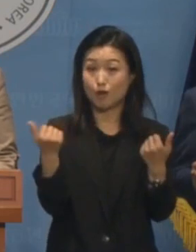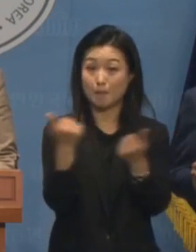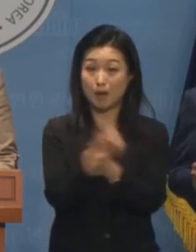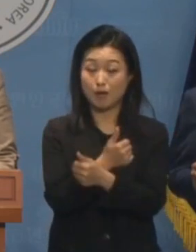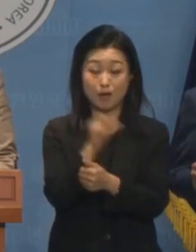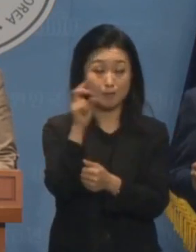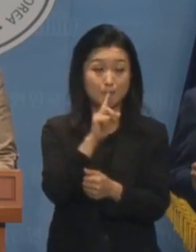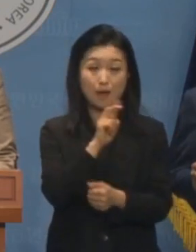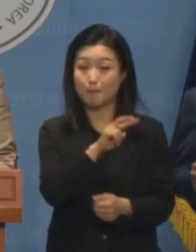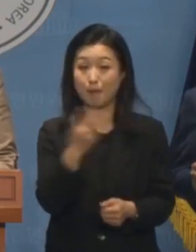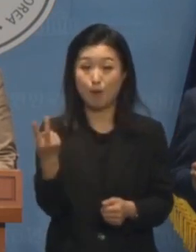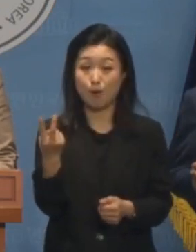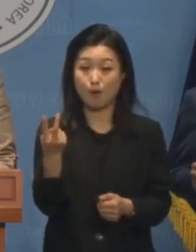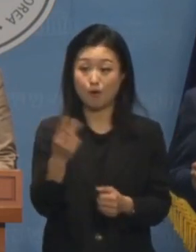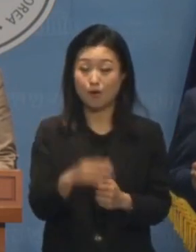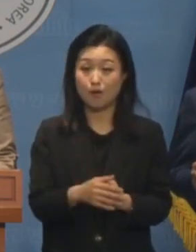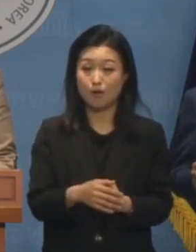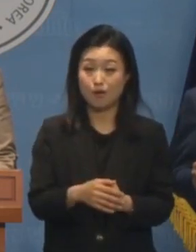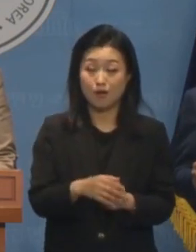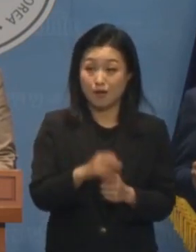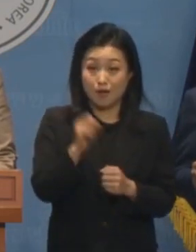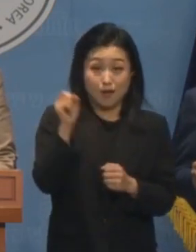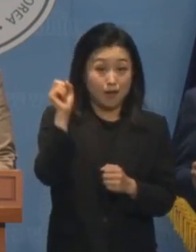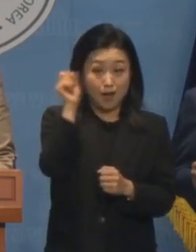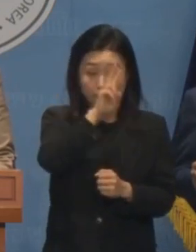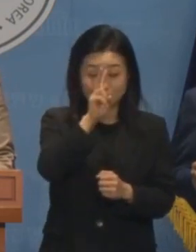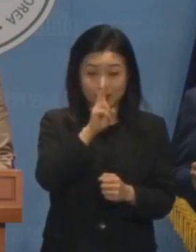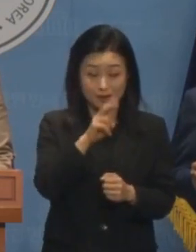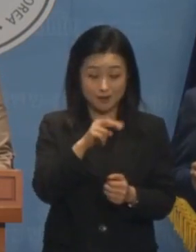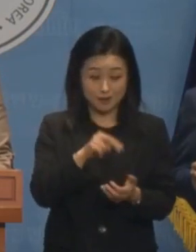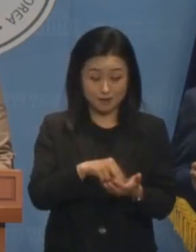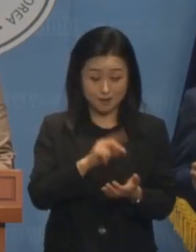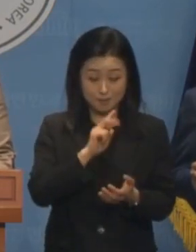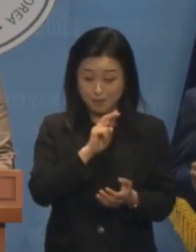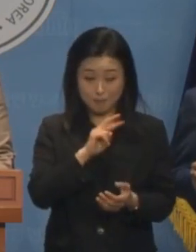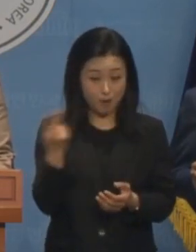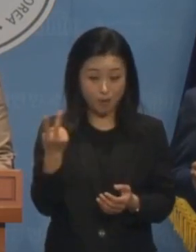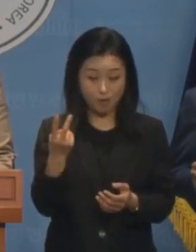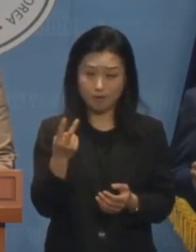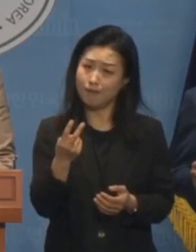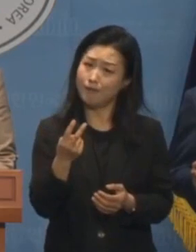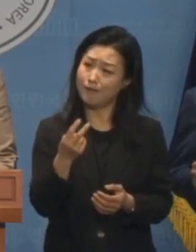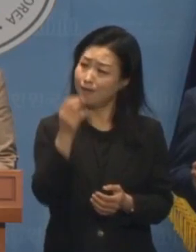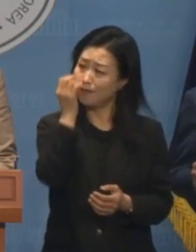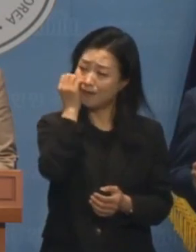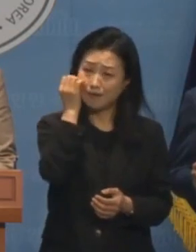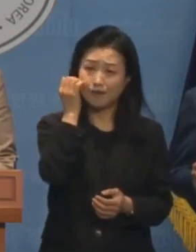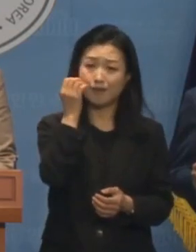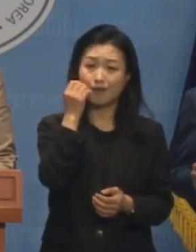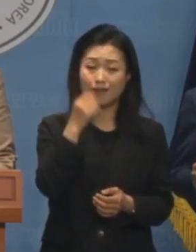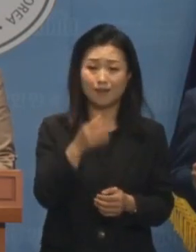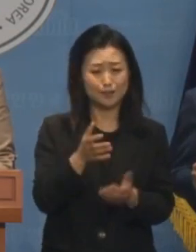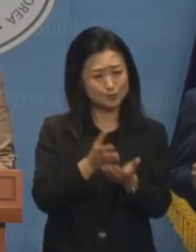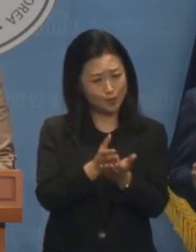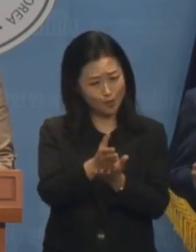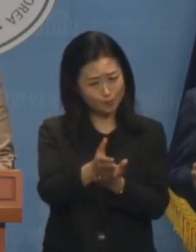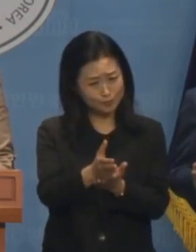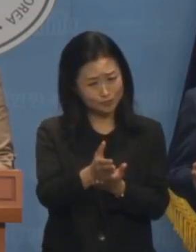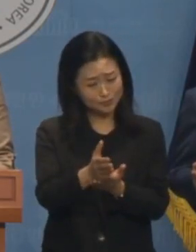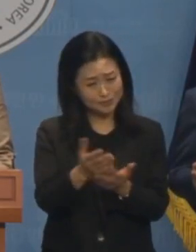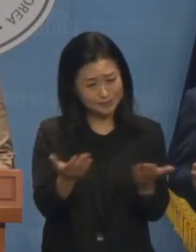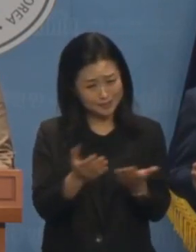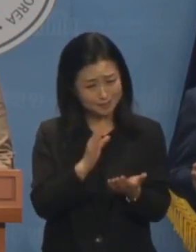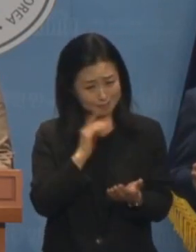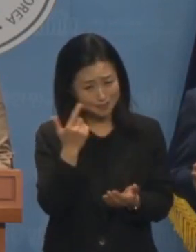년 사이에 공정거래위원회가 이렇게 입장을 바꾸게 되면은 과연 이게 전문성을 가지고 그 전문성의